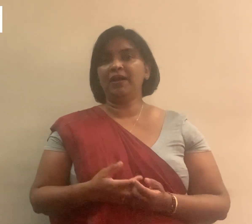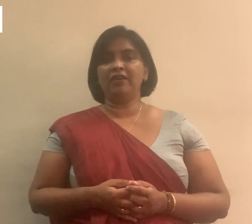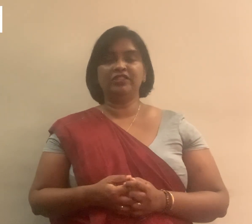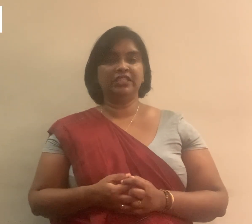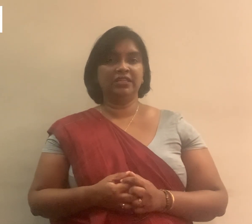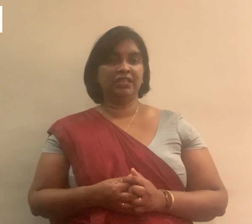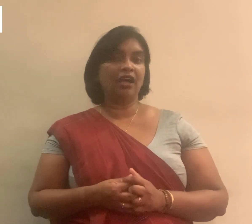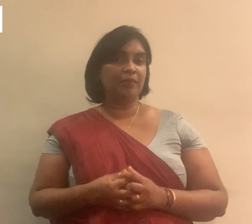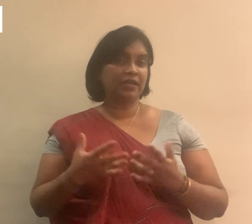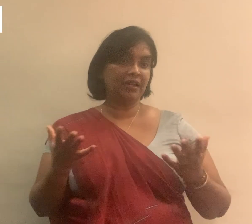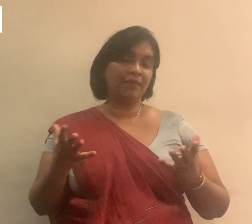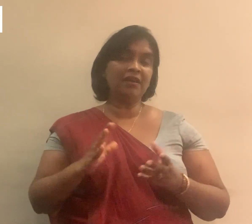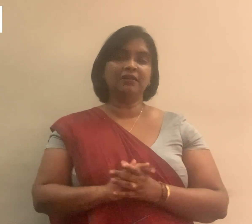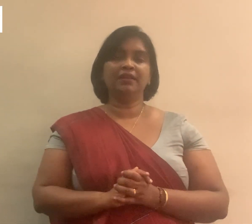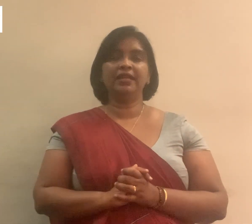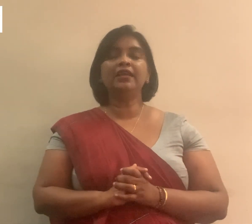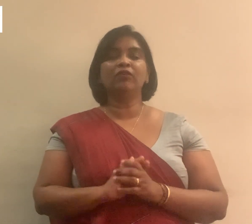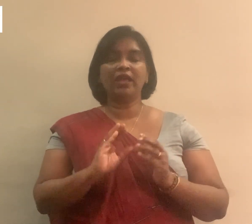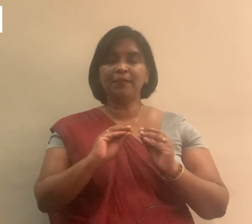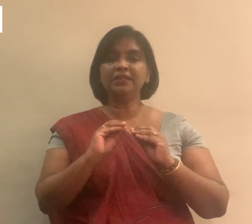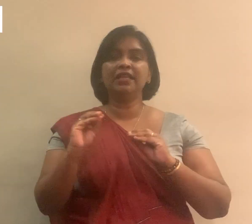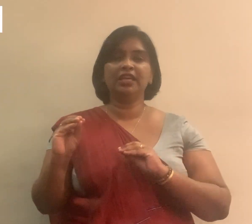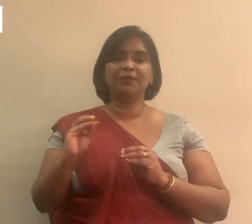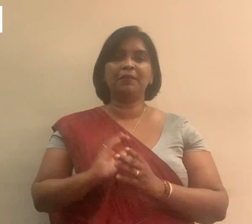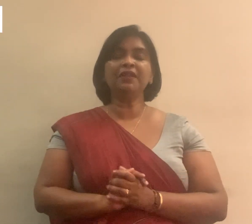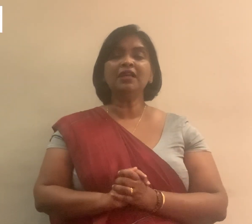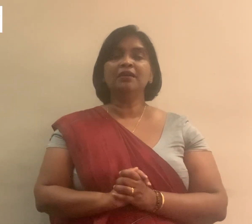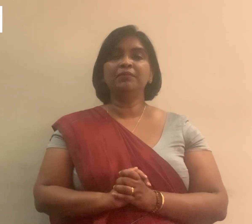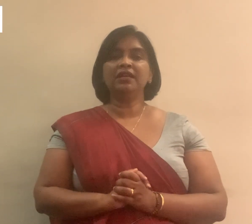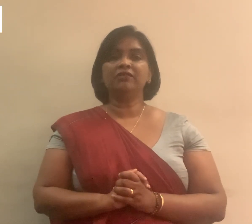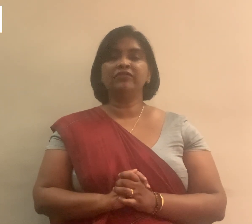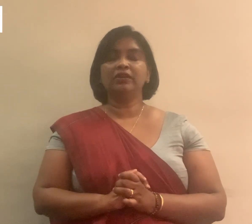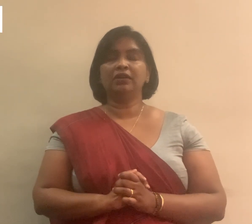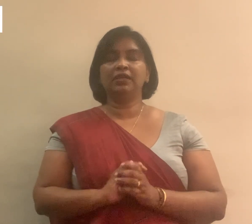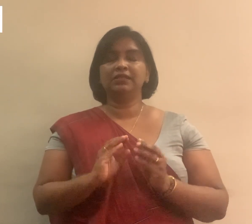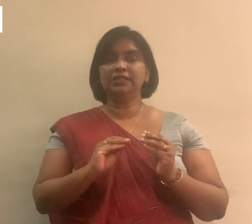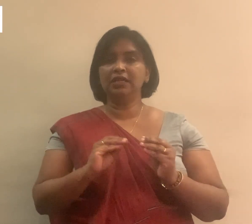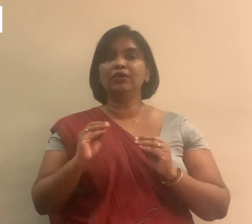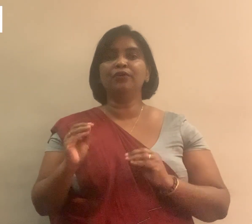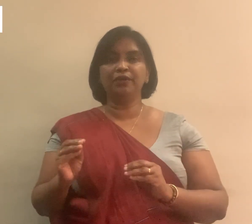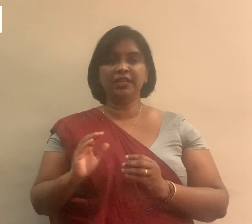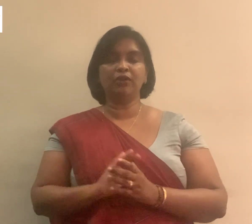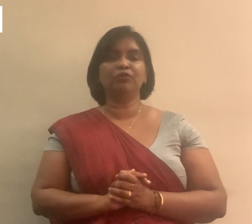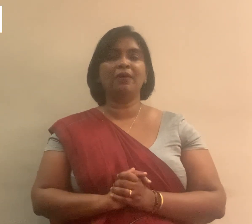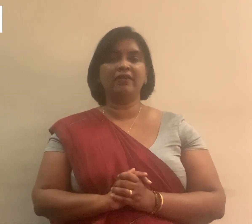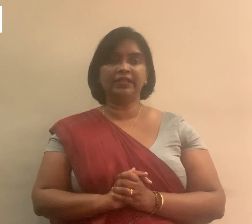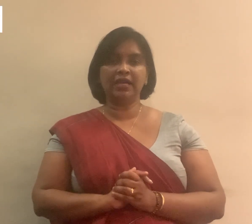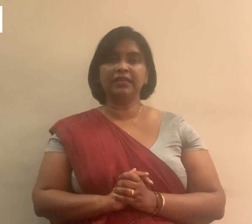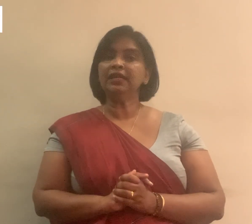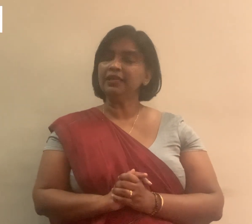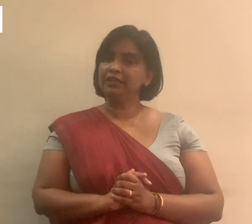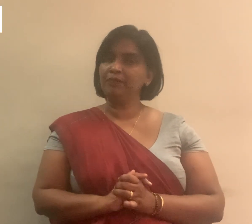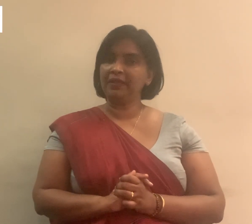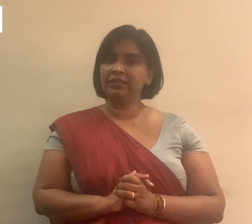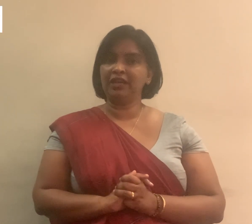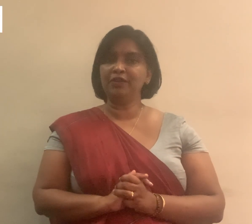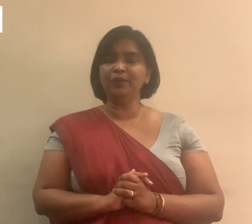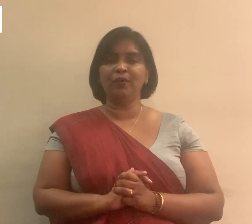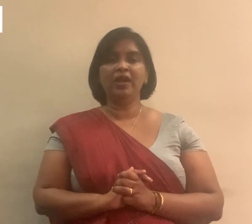පාවිච්චි කරන ගමක නමක් ඒ හැම දෙයකටම අපි මේ සිංහල හෝඩි අකුරු භාවිතා කරලා ඉදිරිපත් කරන්න පුළුවන්.